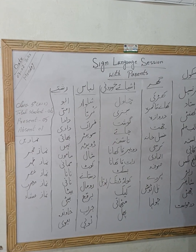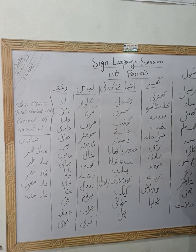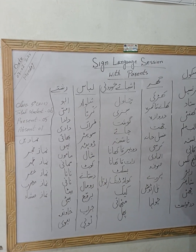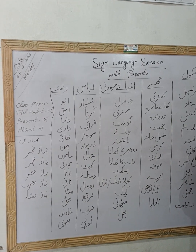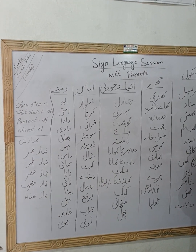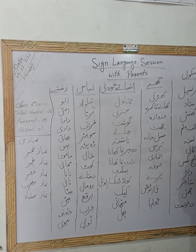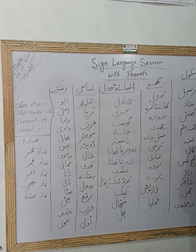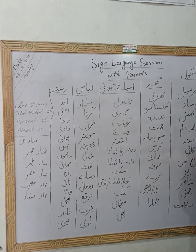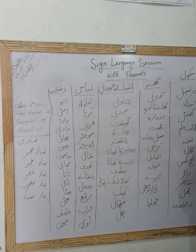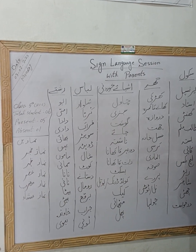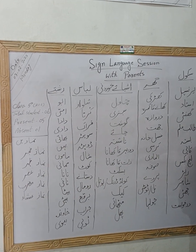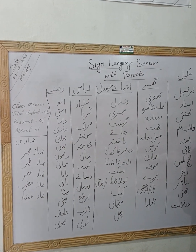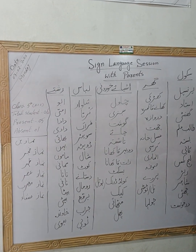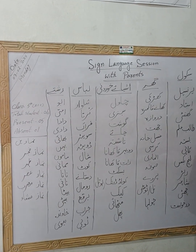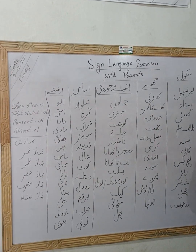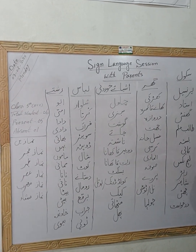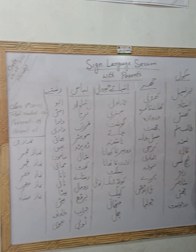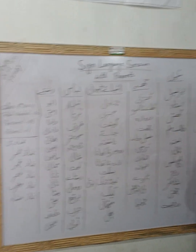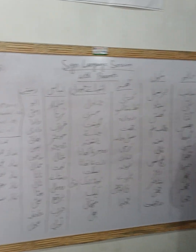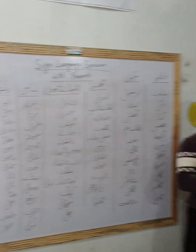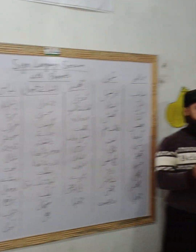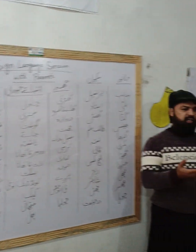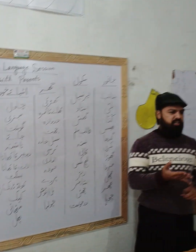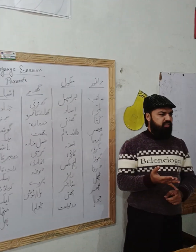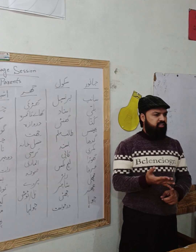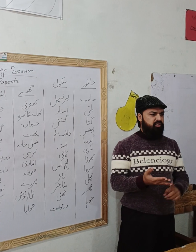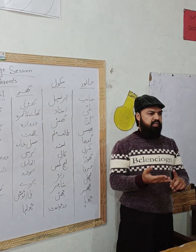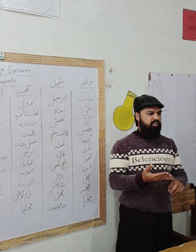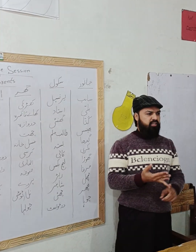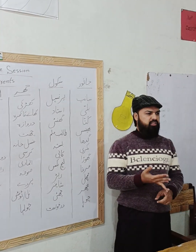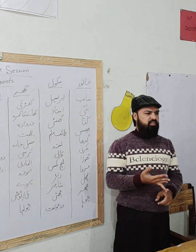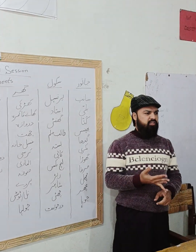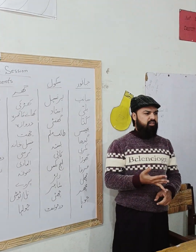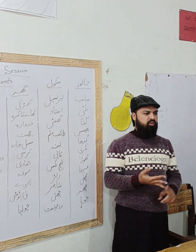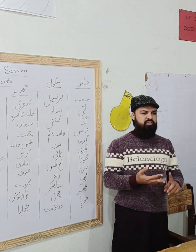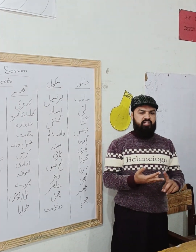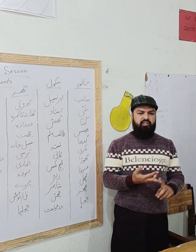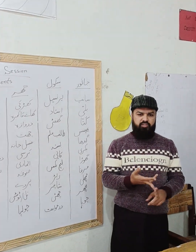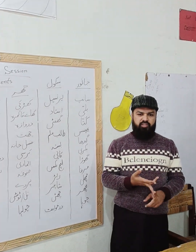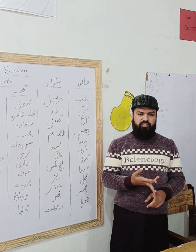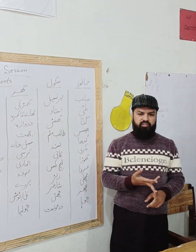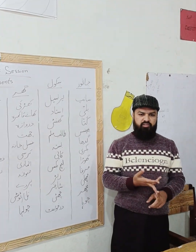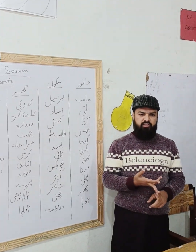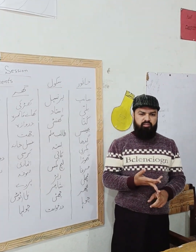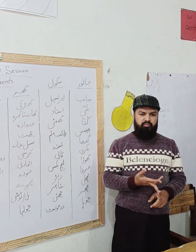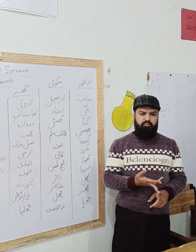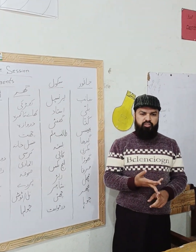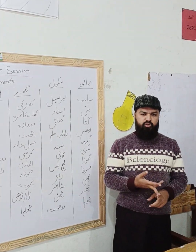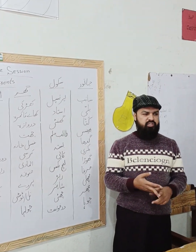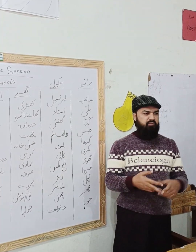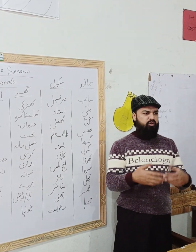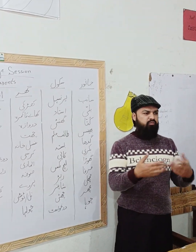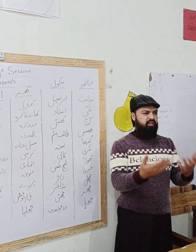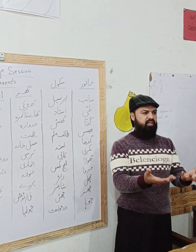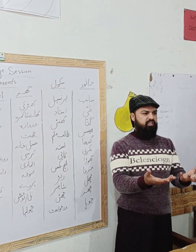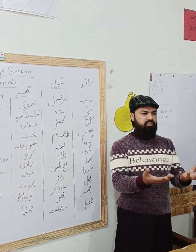के, तो उसके बाद इशू ये आया था कि बच्चों की रीडिंग नहीं थी, राइटिंग नहीं थी और साइन लैंग्वेज नहीं थी। मतलब बच्चों के सामने कोई वर्ड आता था तो उनको